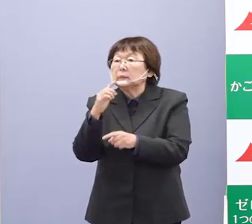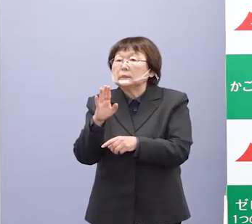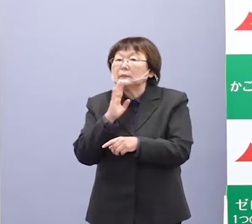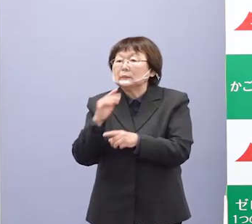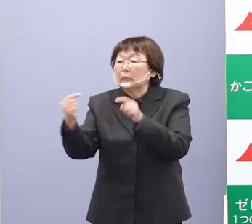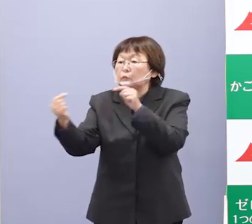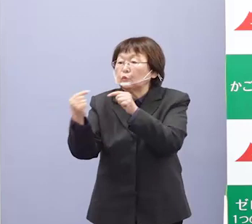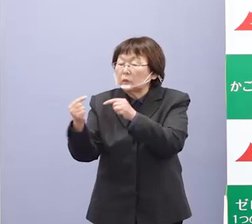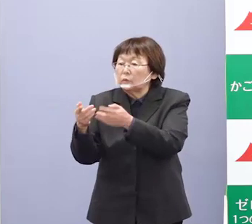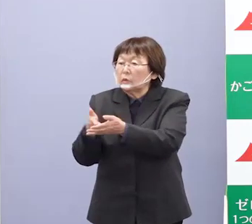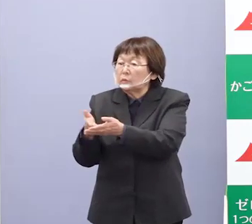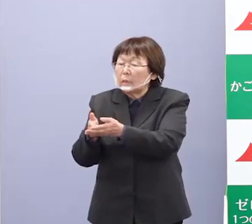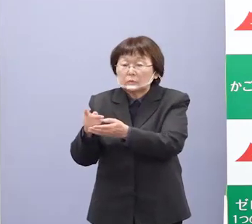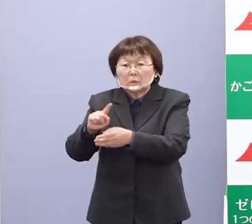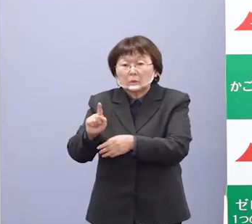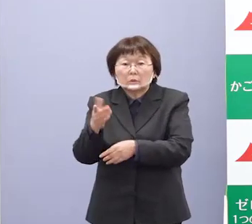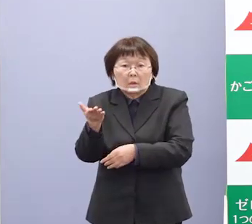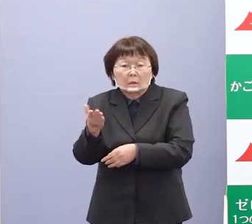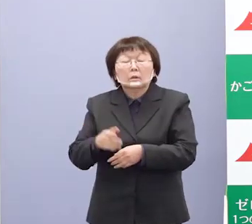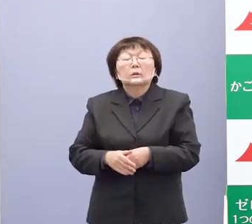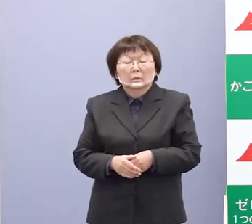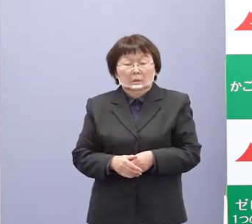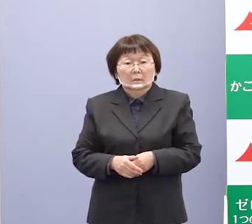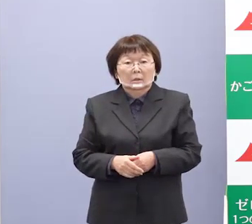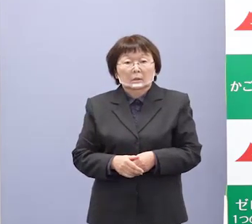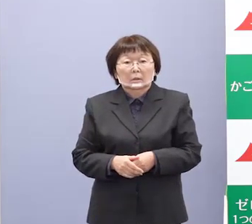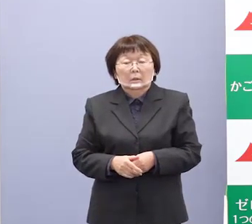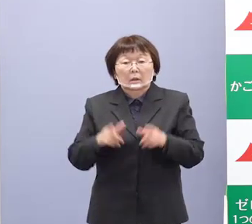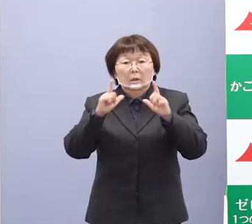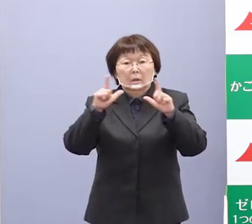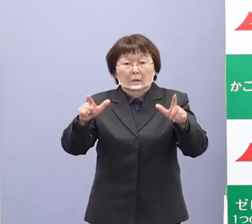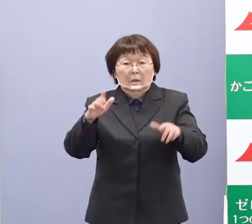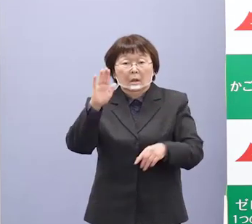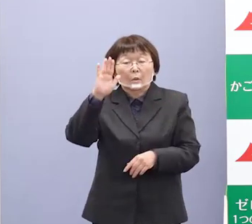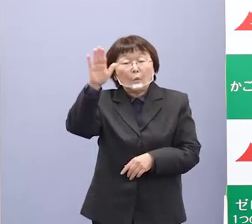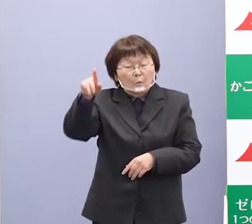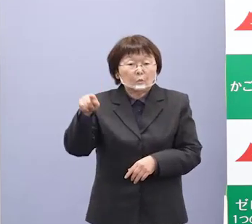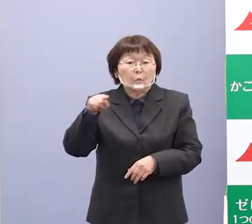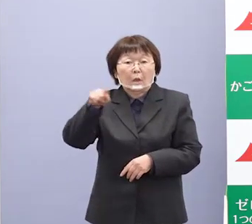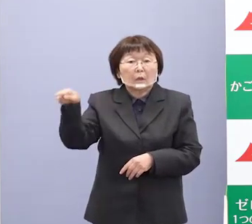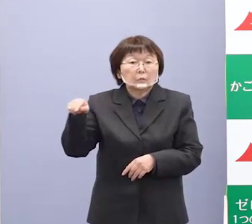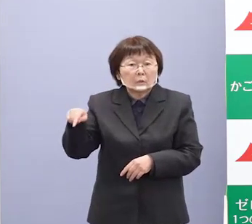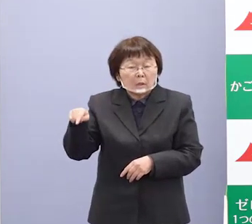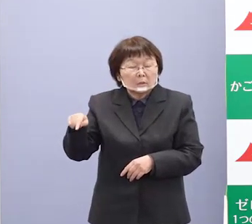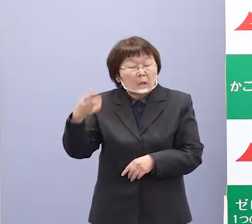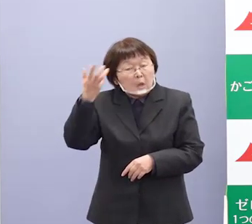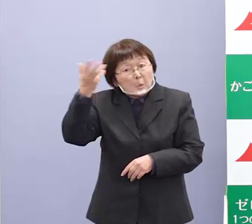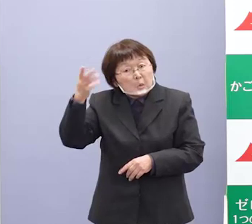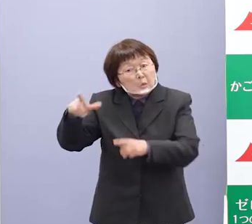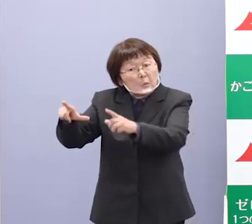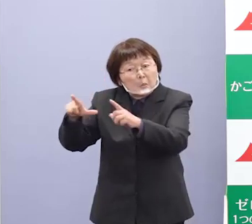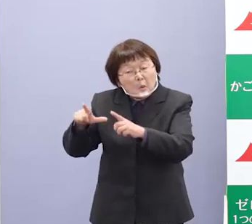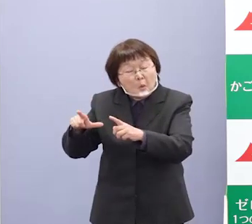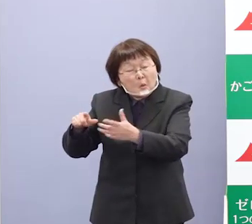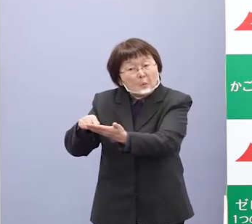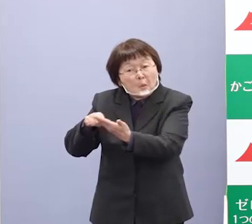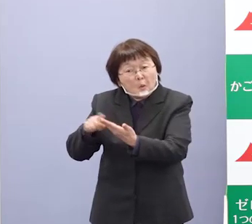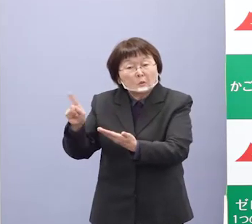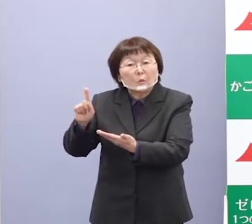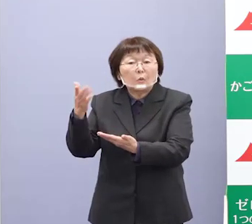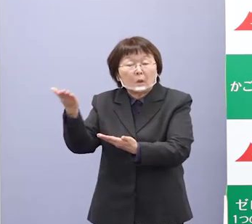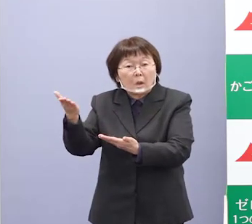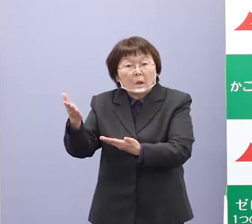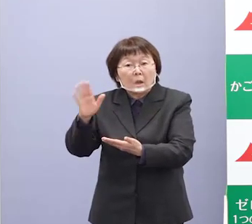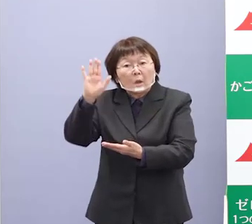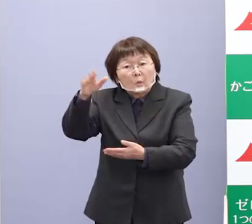というような考えはないでしょうか。 まあ、これは今後の、まあ、まずはその会議所さんの方でどういう構想が示されるのかによるところなので、まあ、今後の取